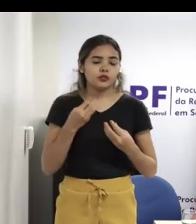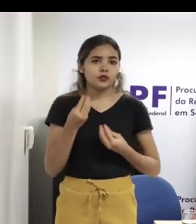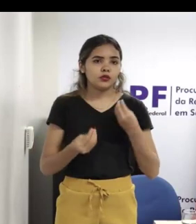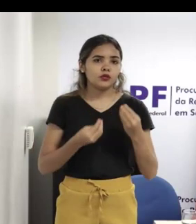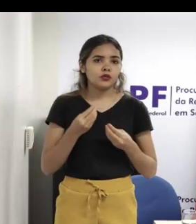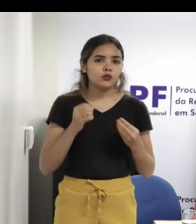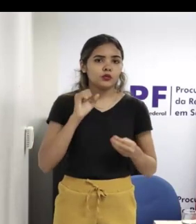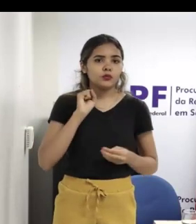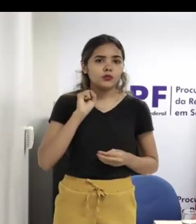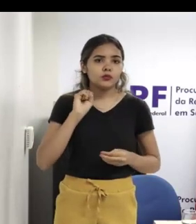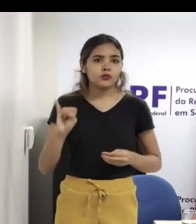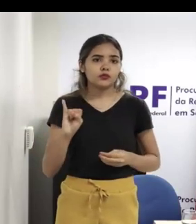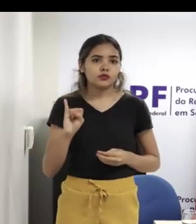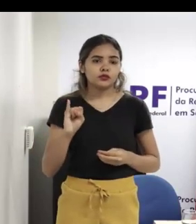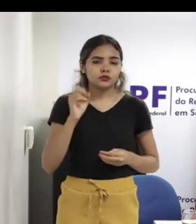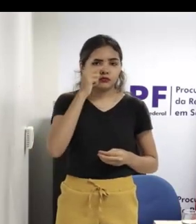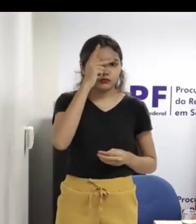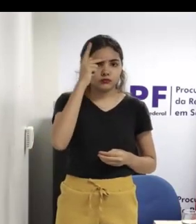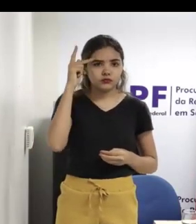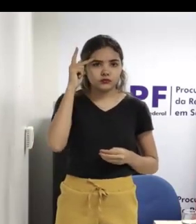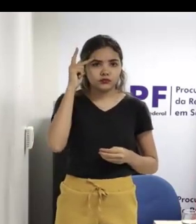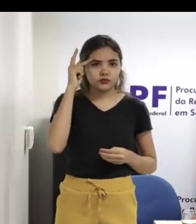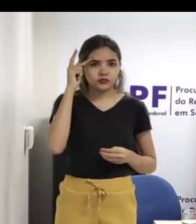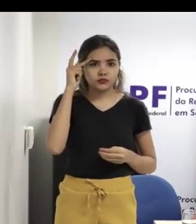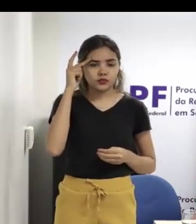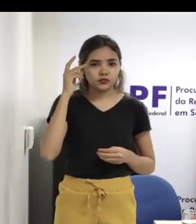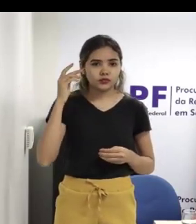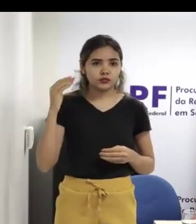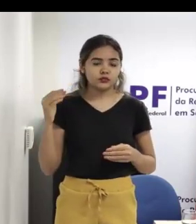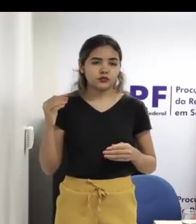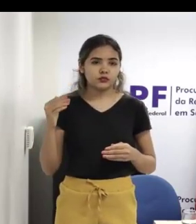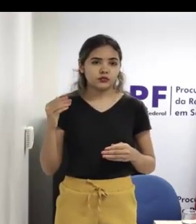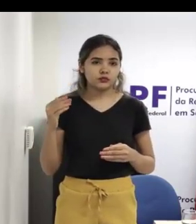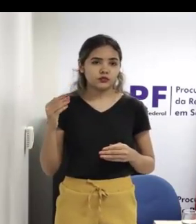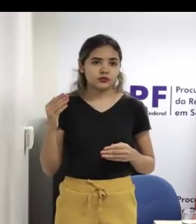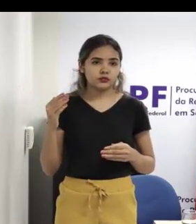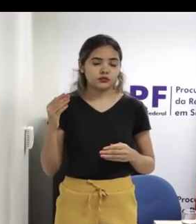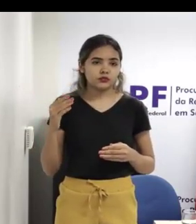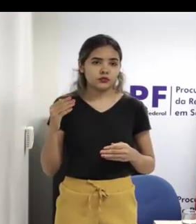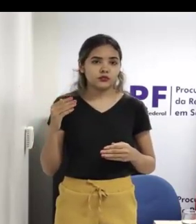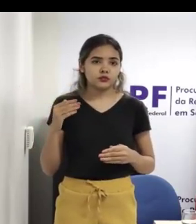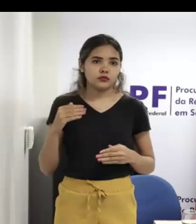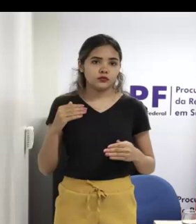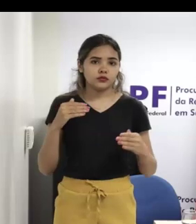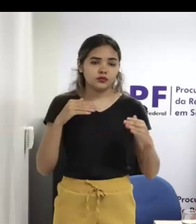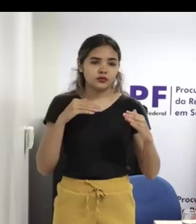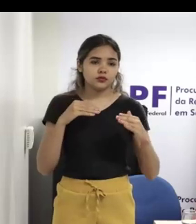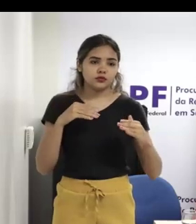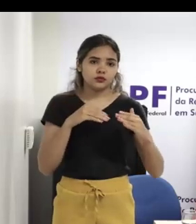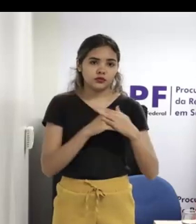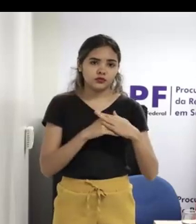e essa pergunta é do Rafael Andrade do Servidor do Ministério Público do Estado do de